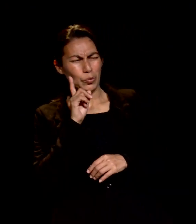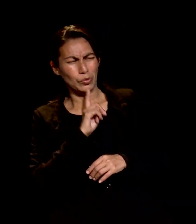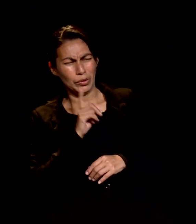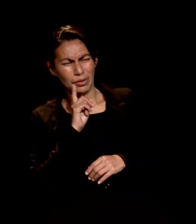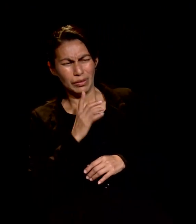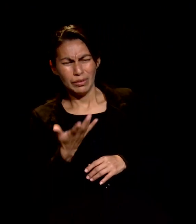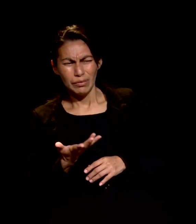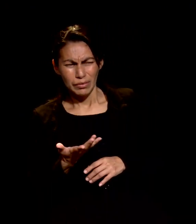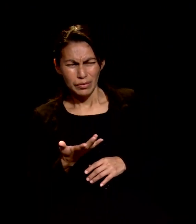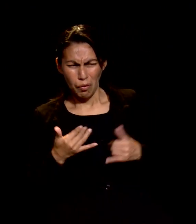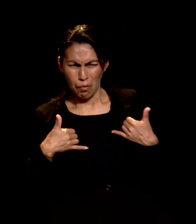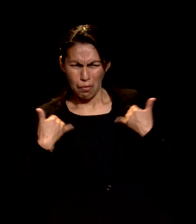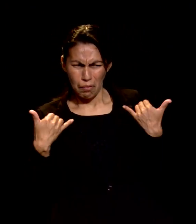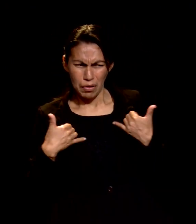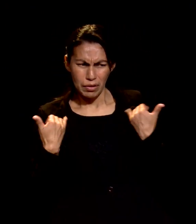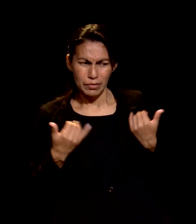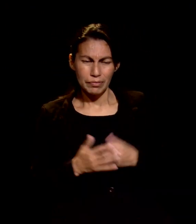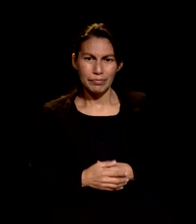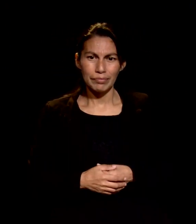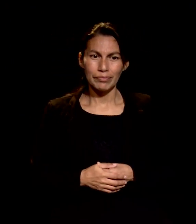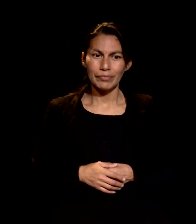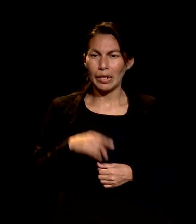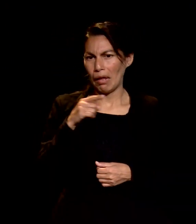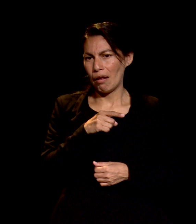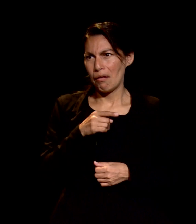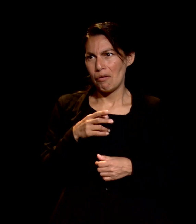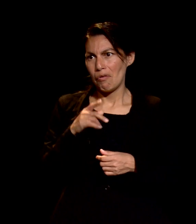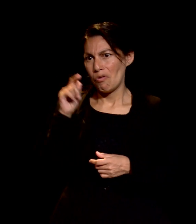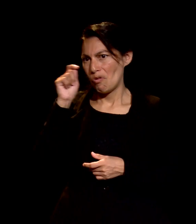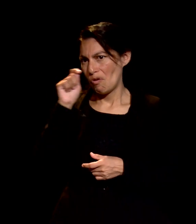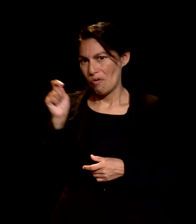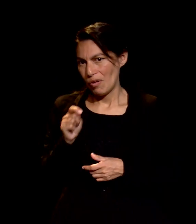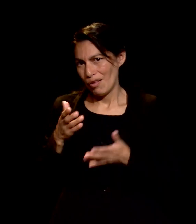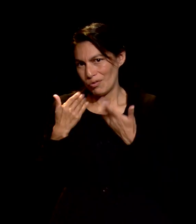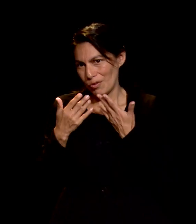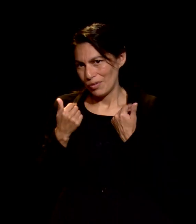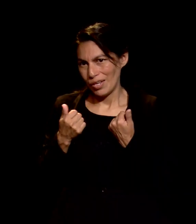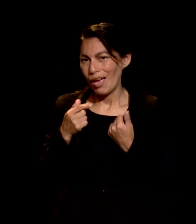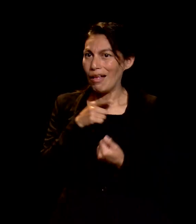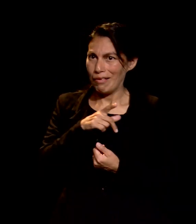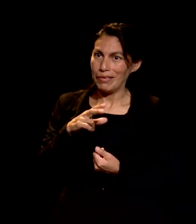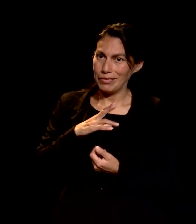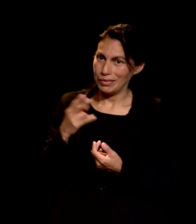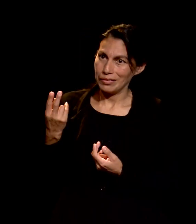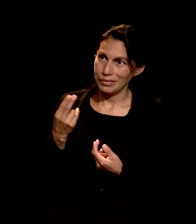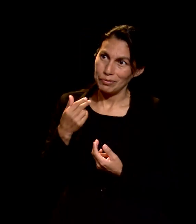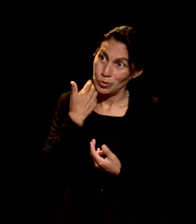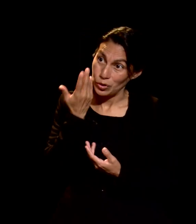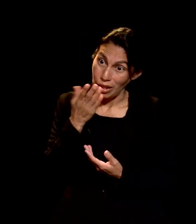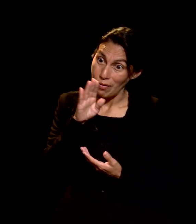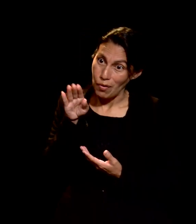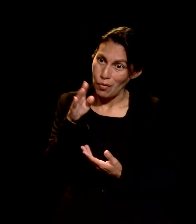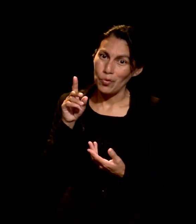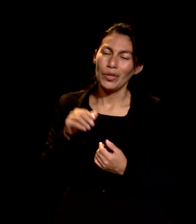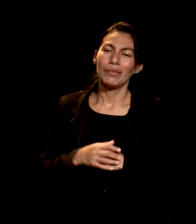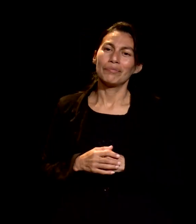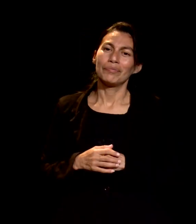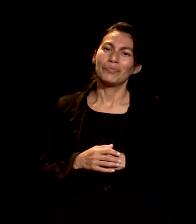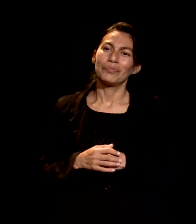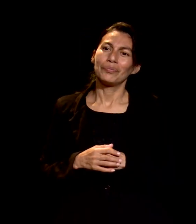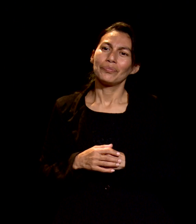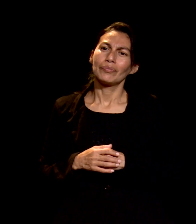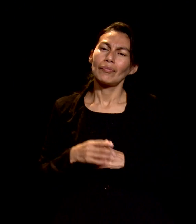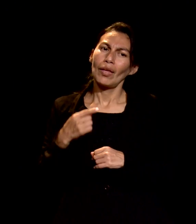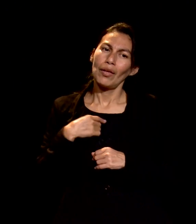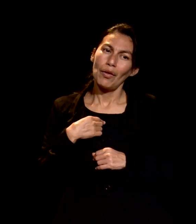muchachas él estaba buscando una novia en Yerbabuena y